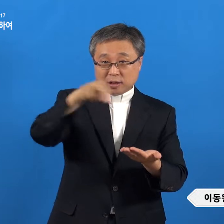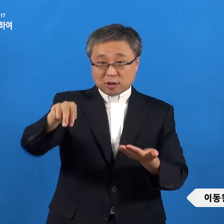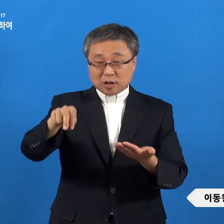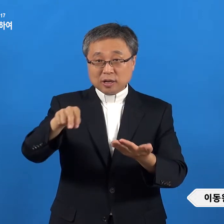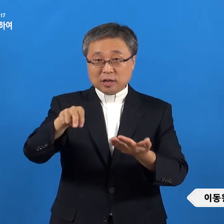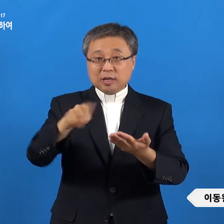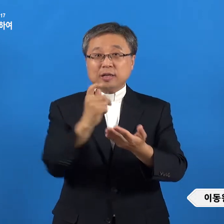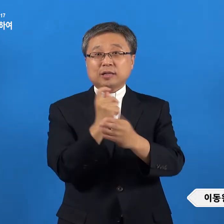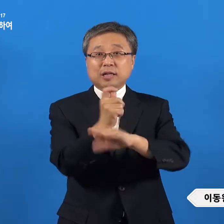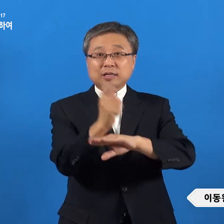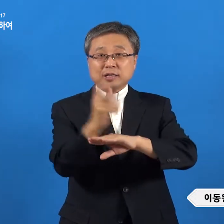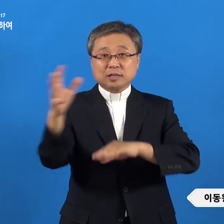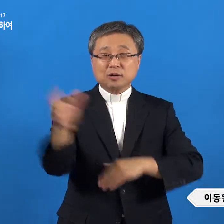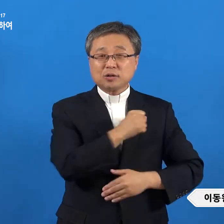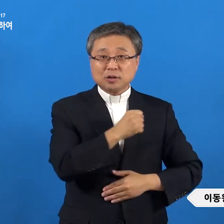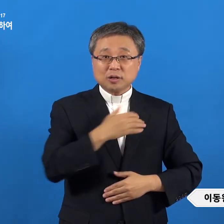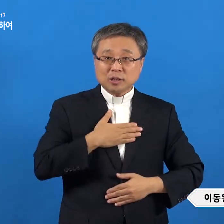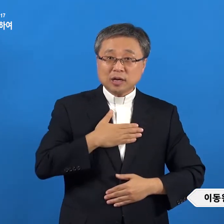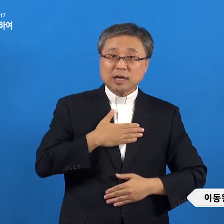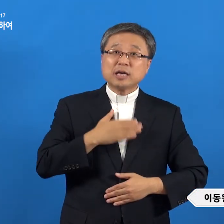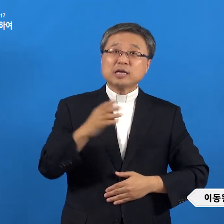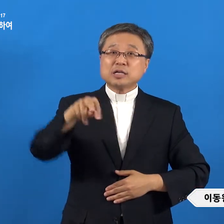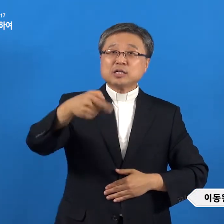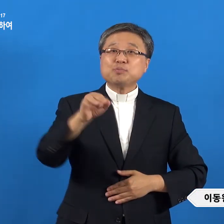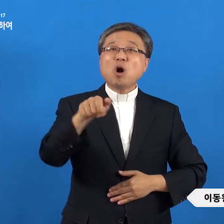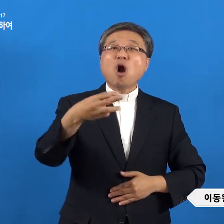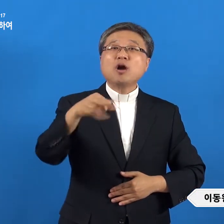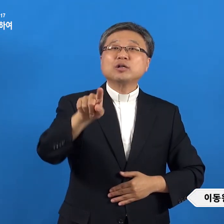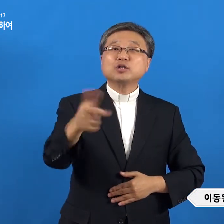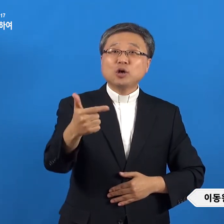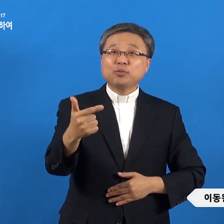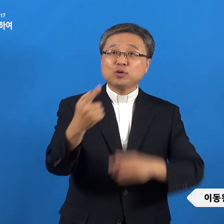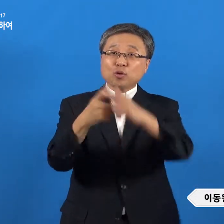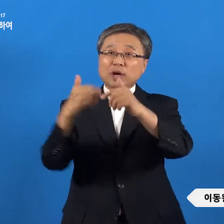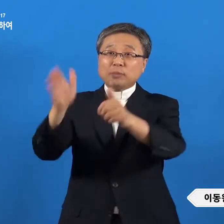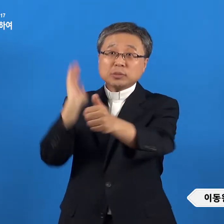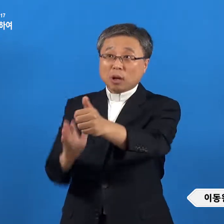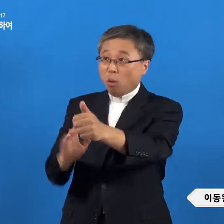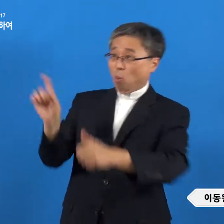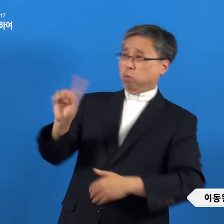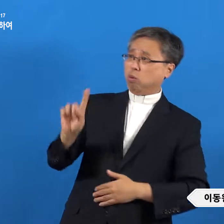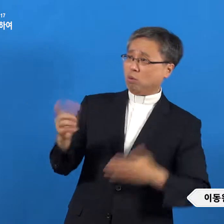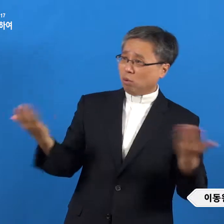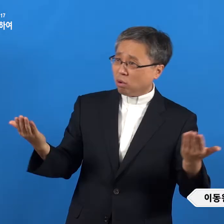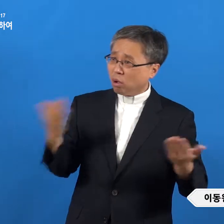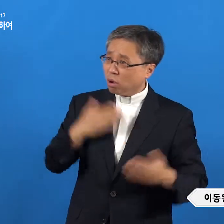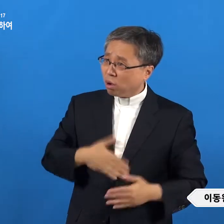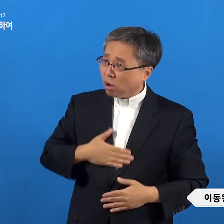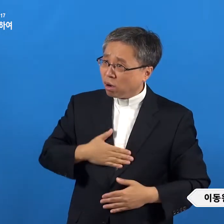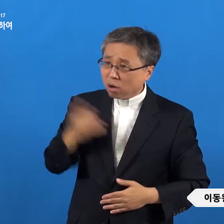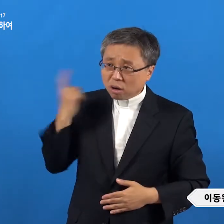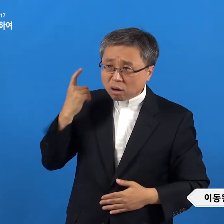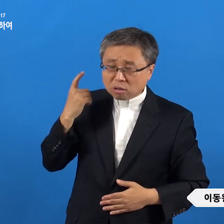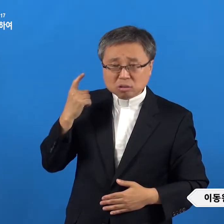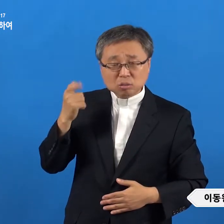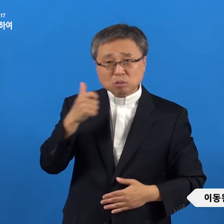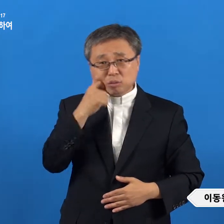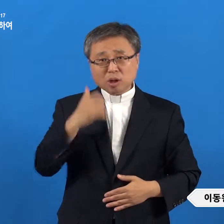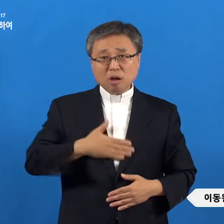갑시다. Let's go to Spurgeon Church. What? 알아듣지 못해요. 내 영어가 그렇게 알아듣지